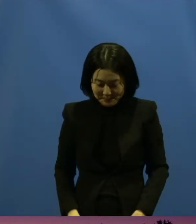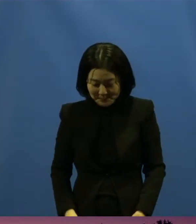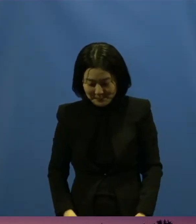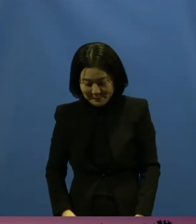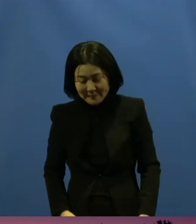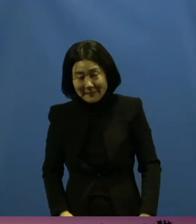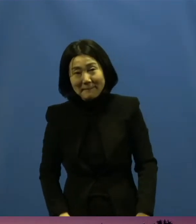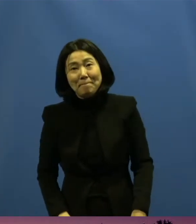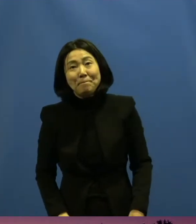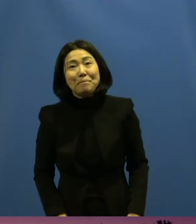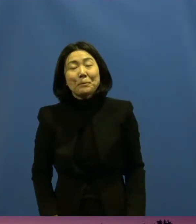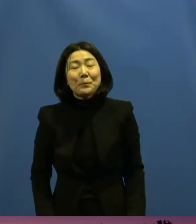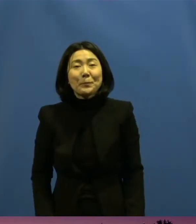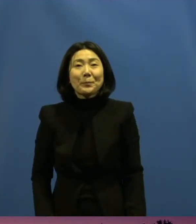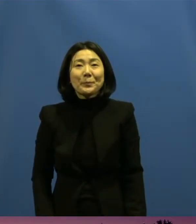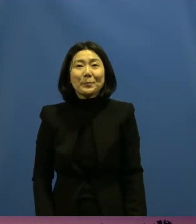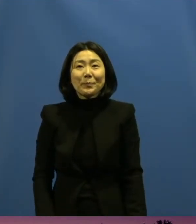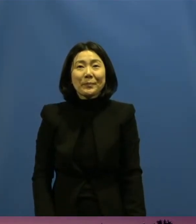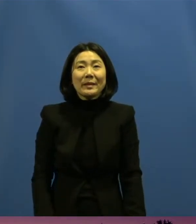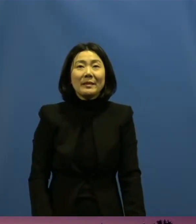했네.